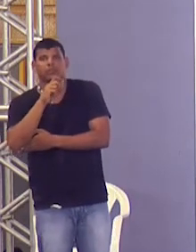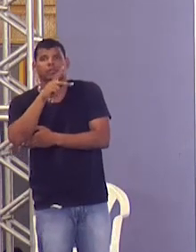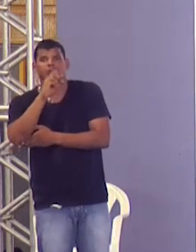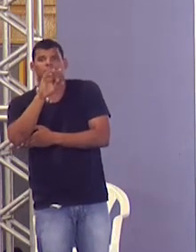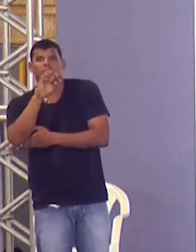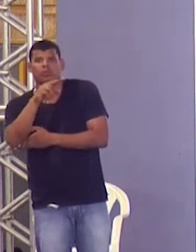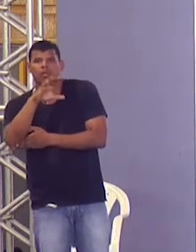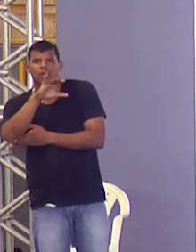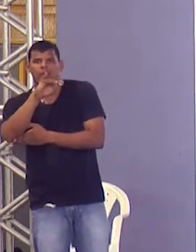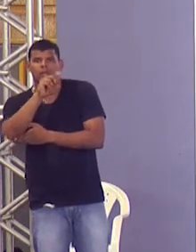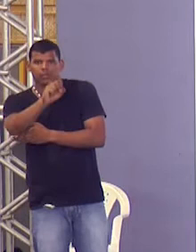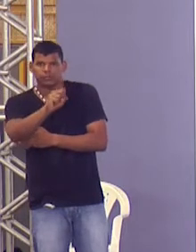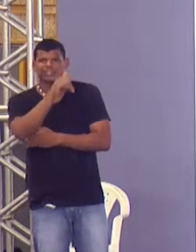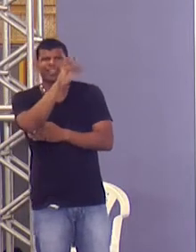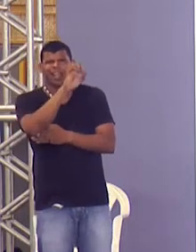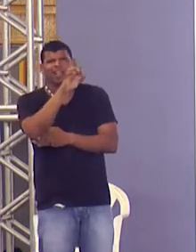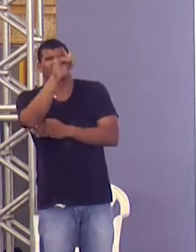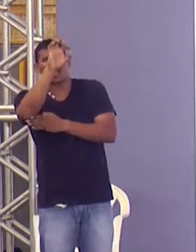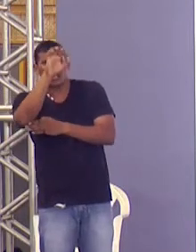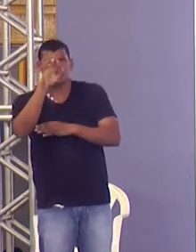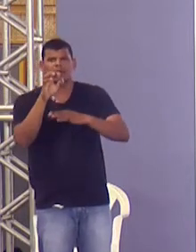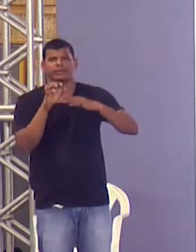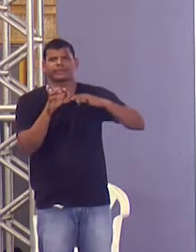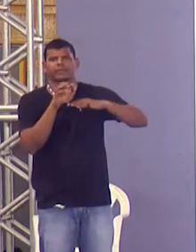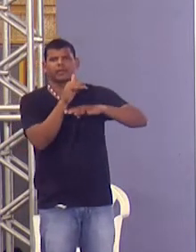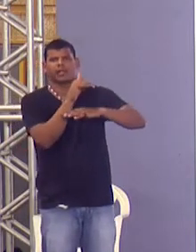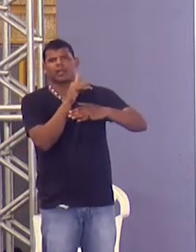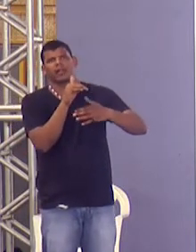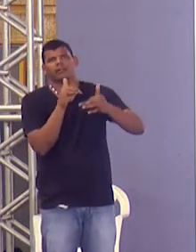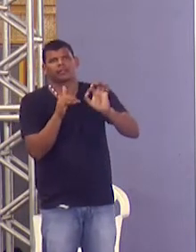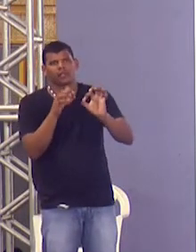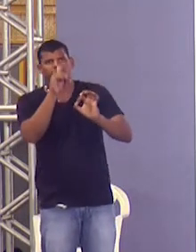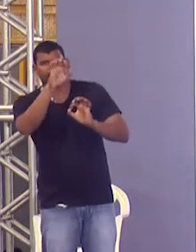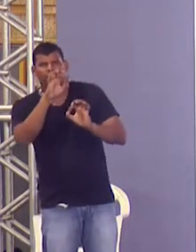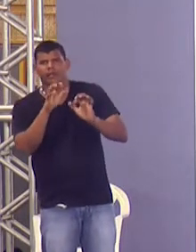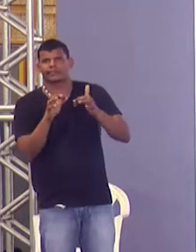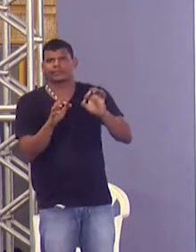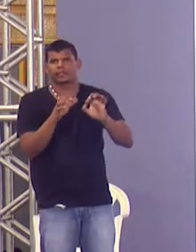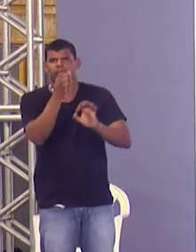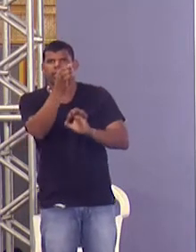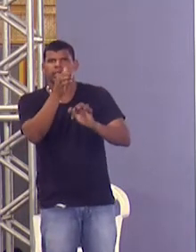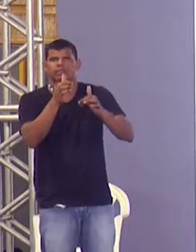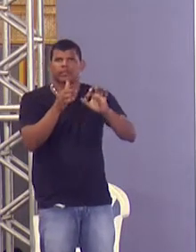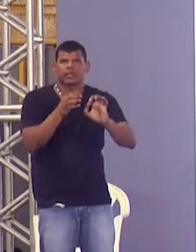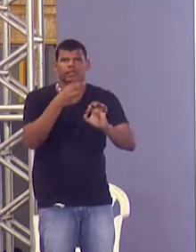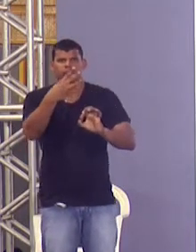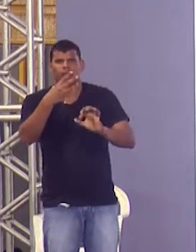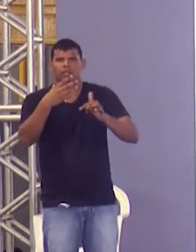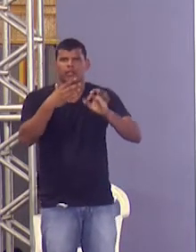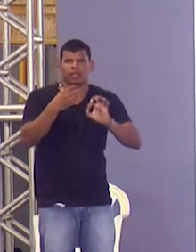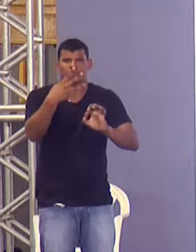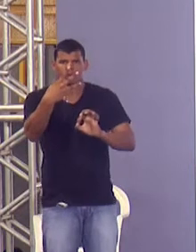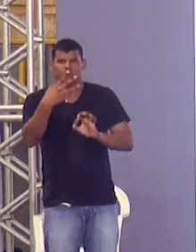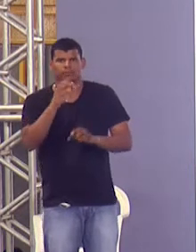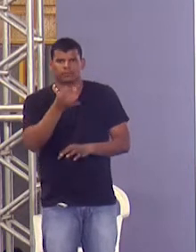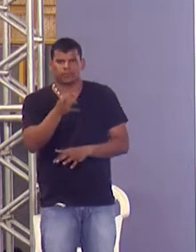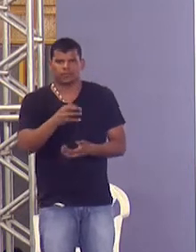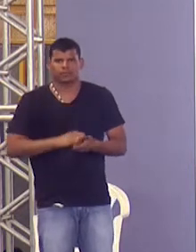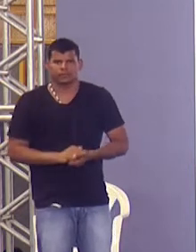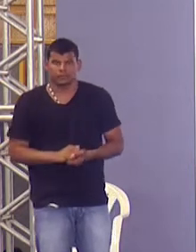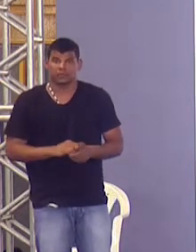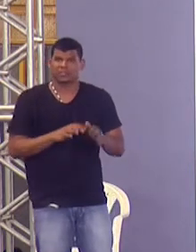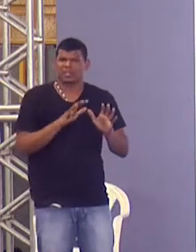de física. Aí o cara vai chegar aqui falando em uma coisa chamada notação científica. Ele vai dar aula aqui para vocês